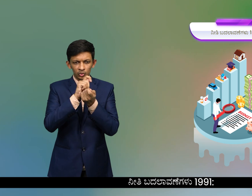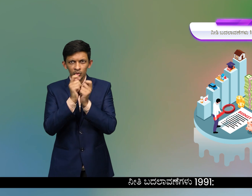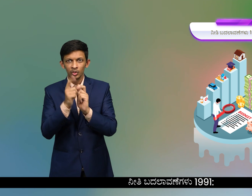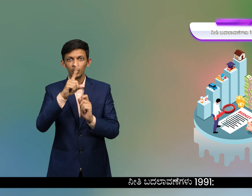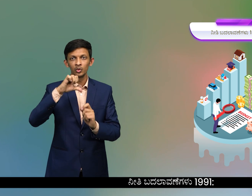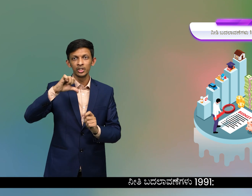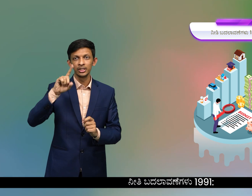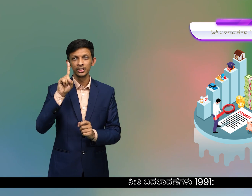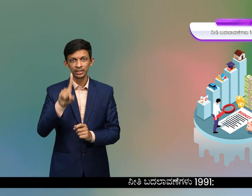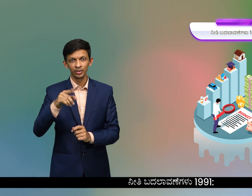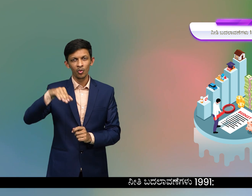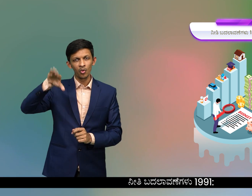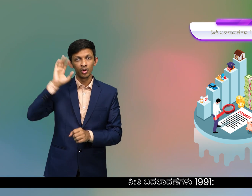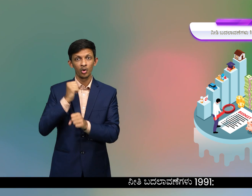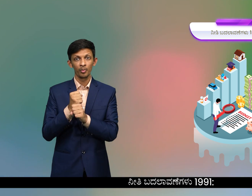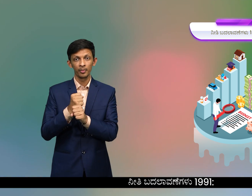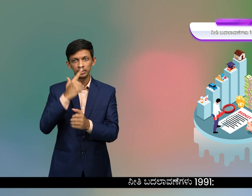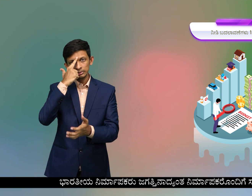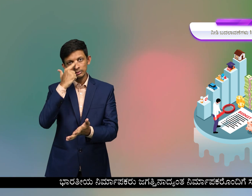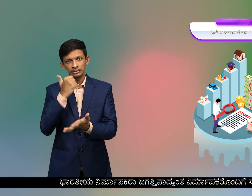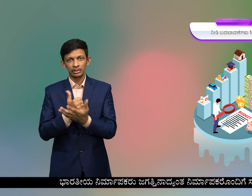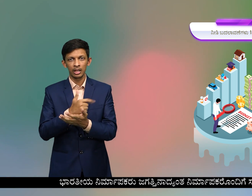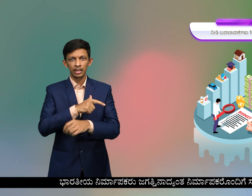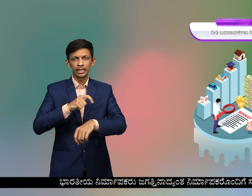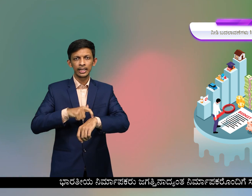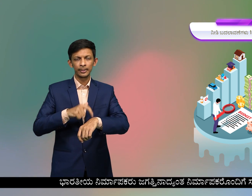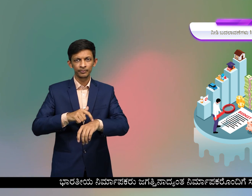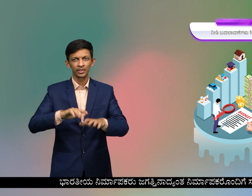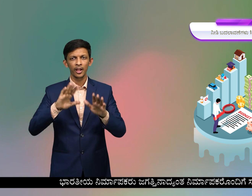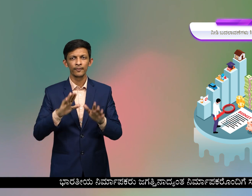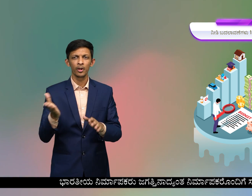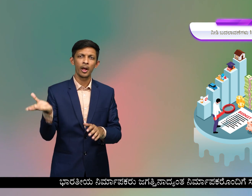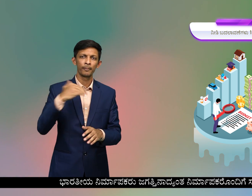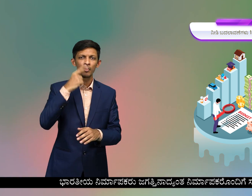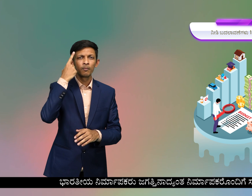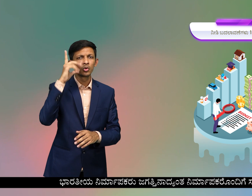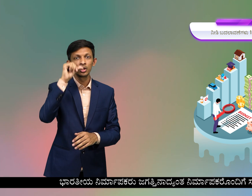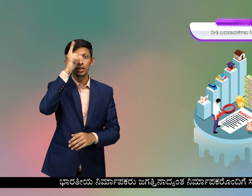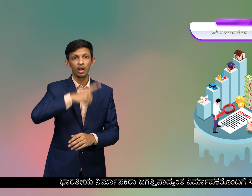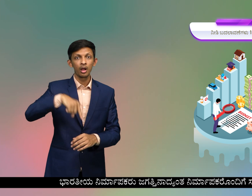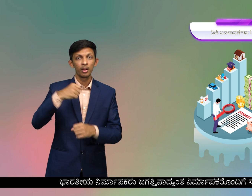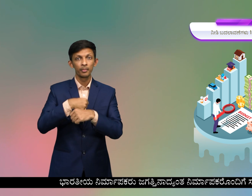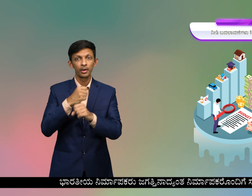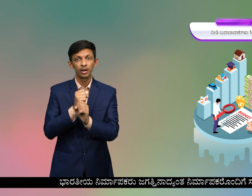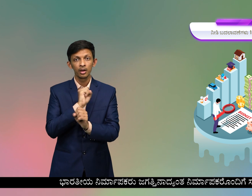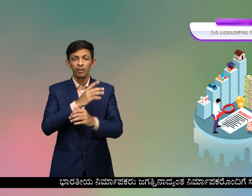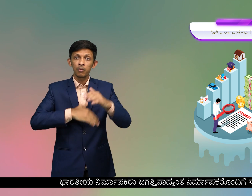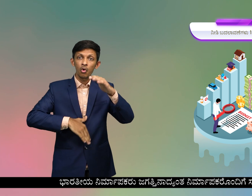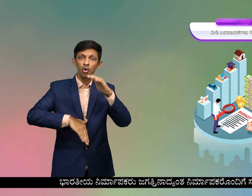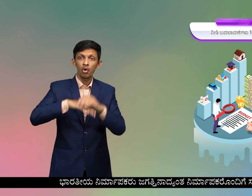ನೀತಿ ಬದಲಾವಣೆಗಳು. 1991 ಭಾರತೀಯ ನಿರ್ಮಾಪಕರು ಜಗತ್ತಿನಾದ್ಯಂತ